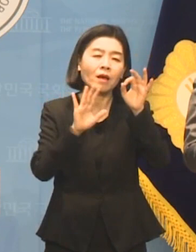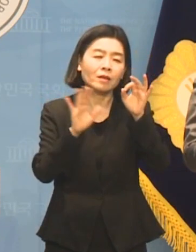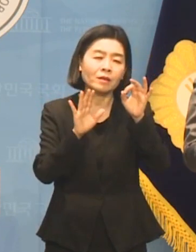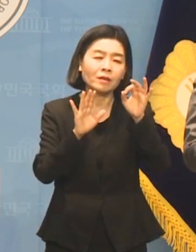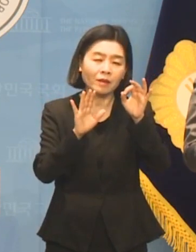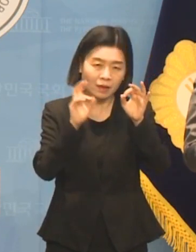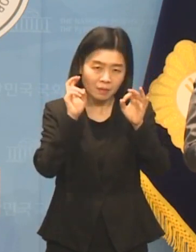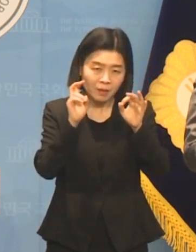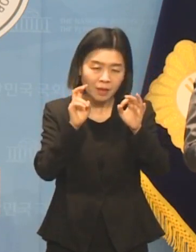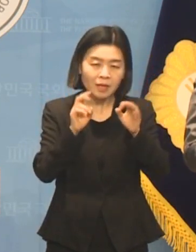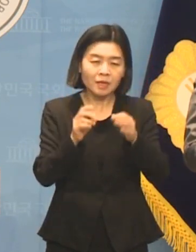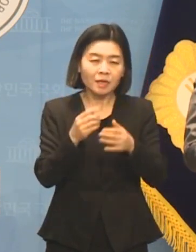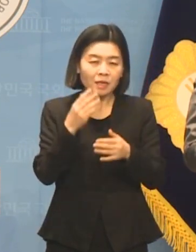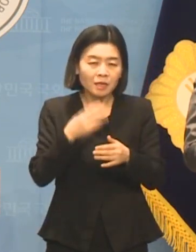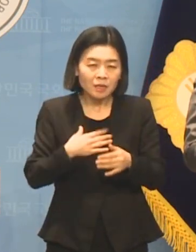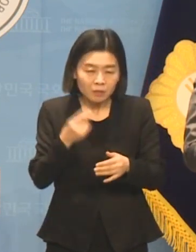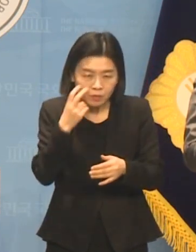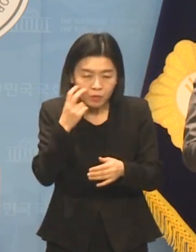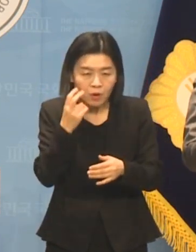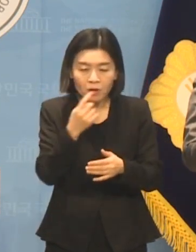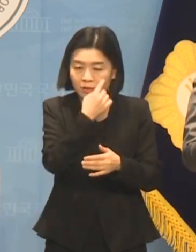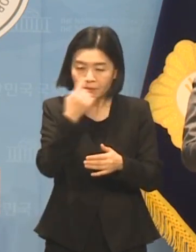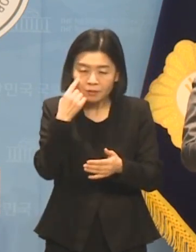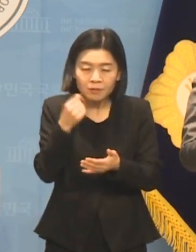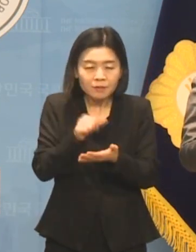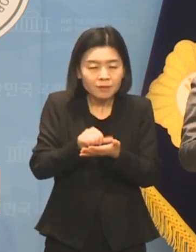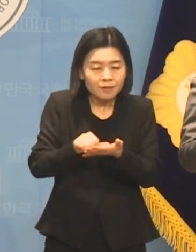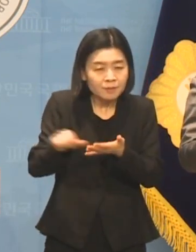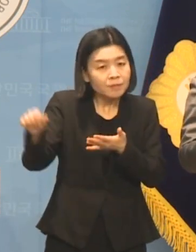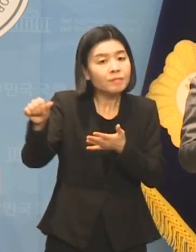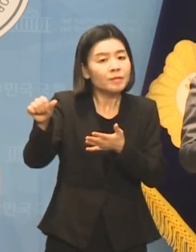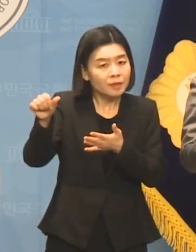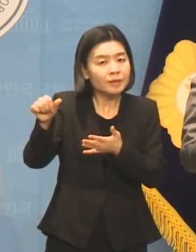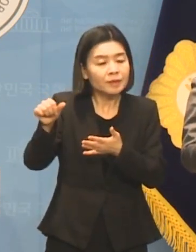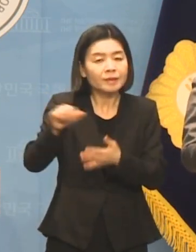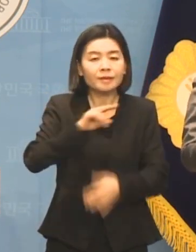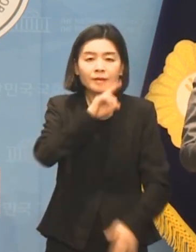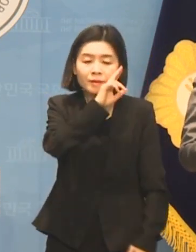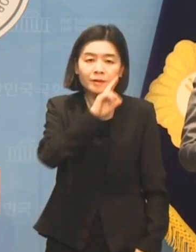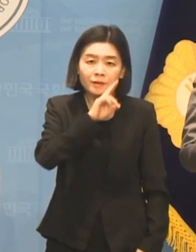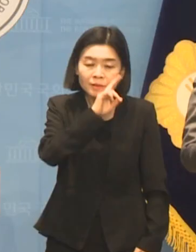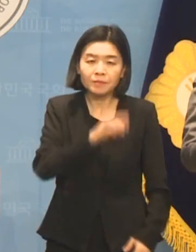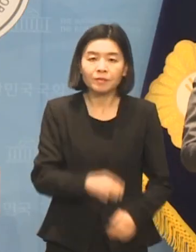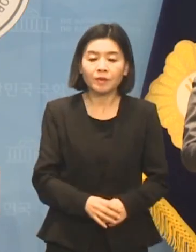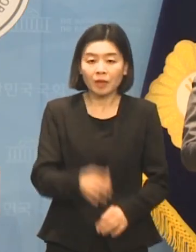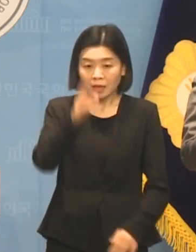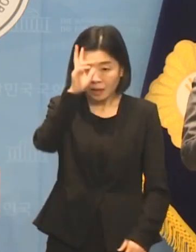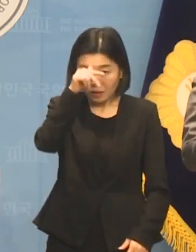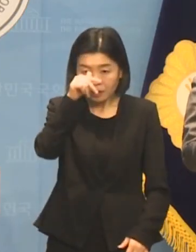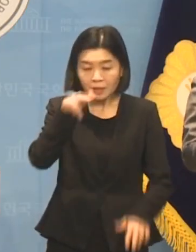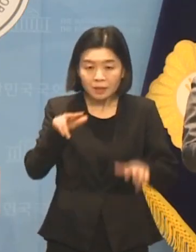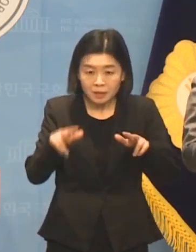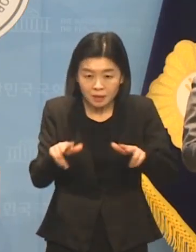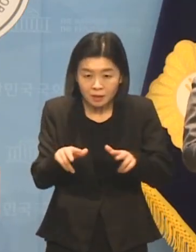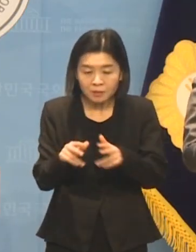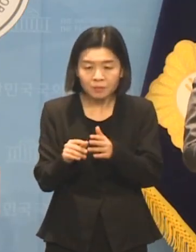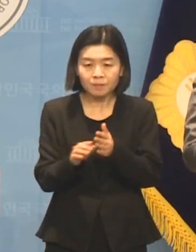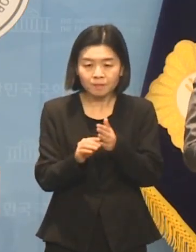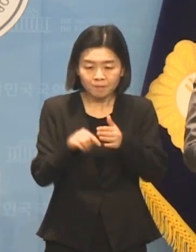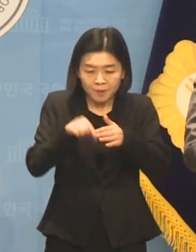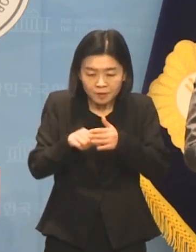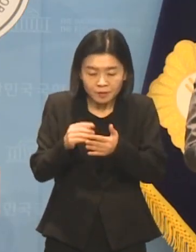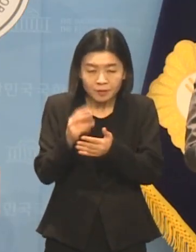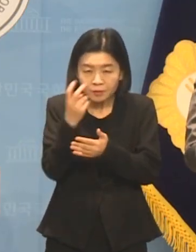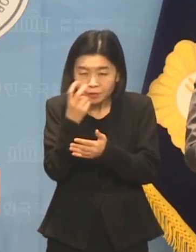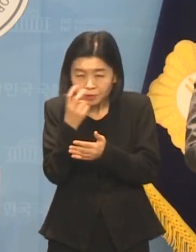아니라 조직적인 증거인멸 시도로 저희들은 의심하고 있습니다. 특히 경찰이 내사에 착수한 직후 대량의